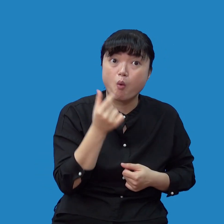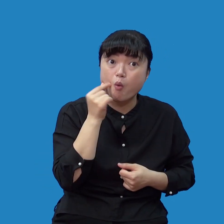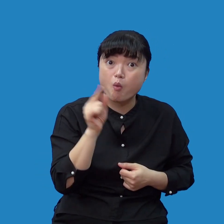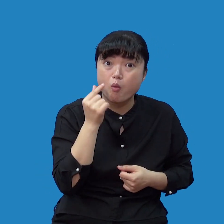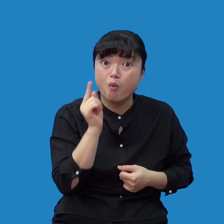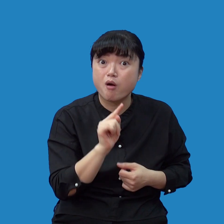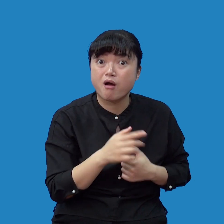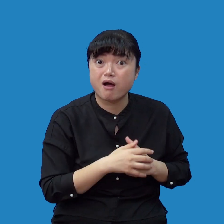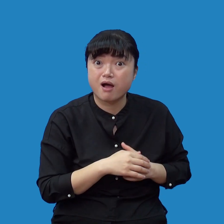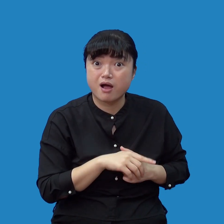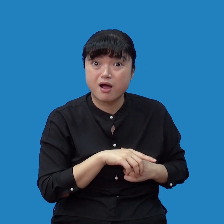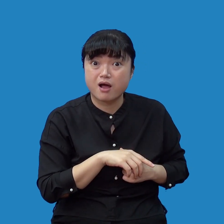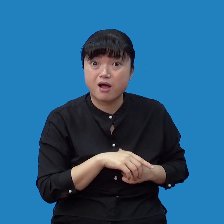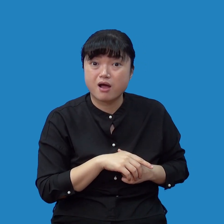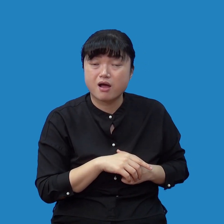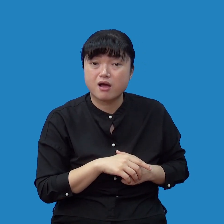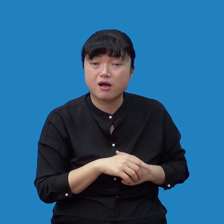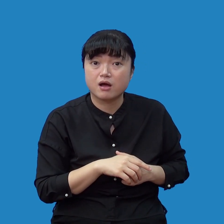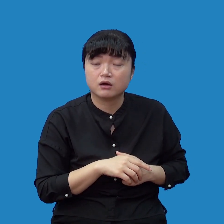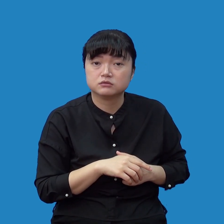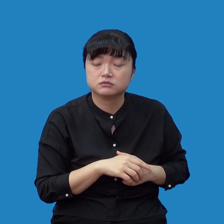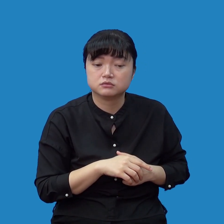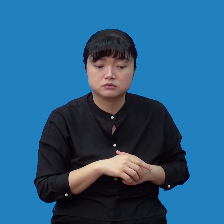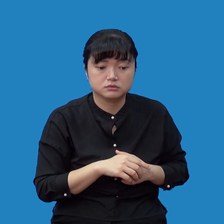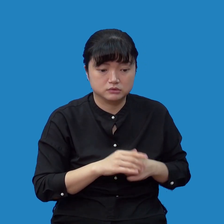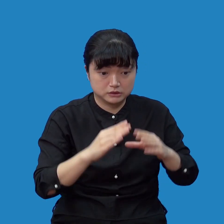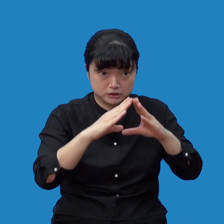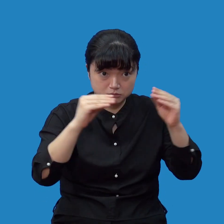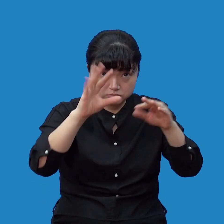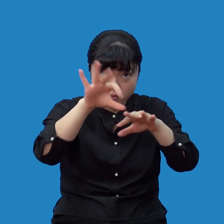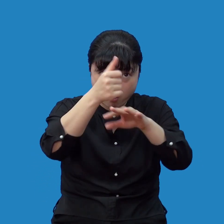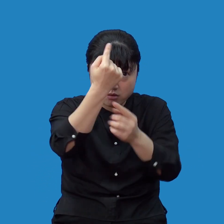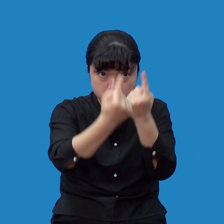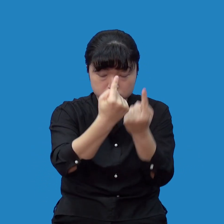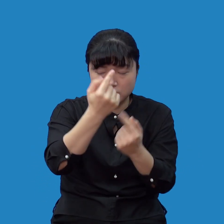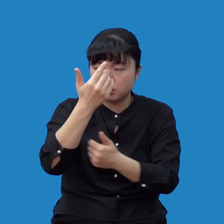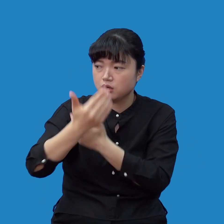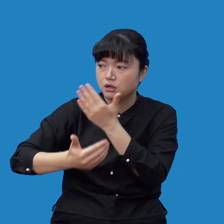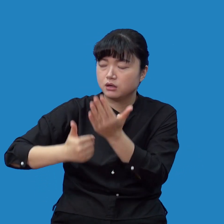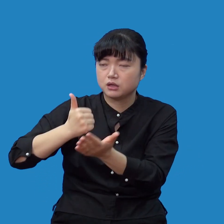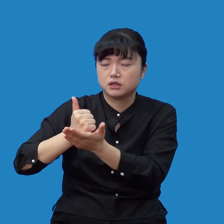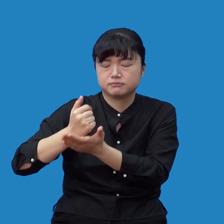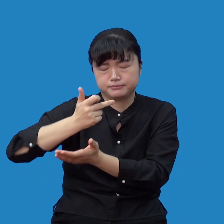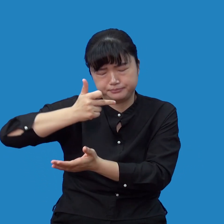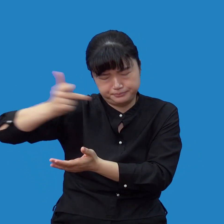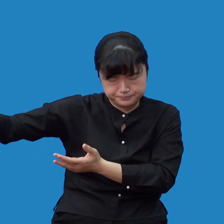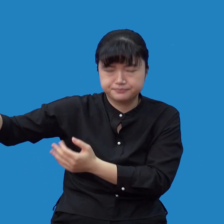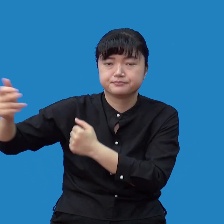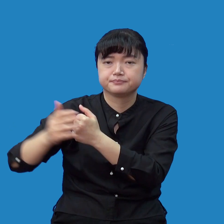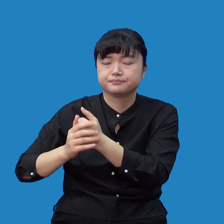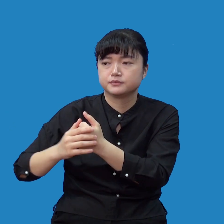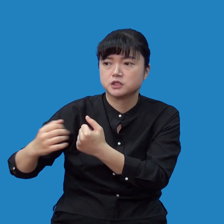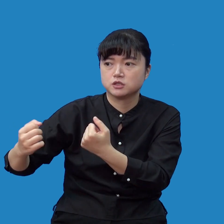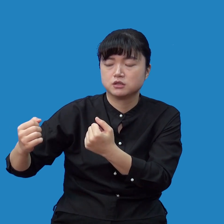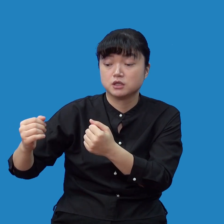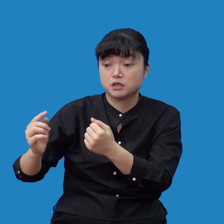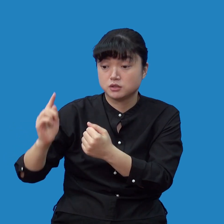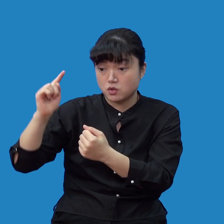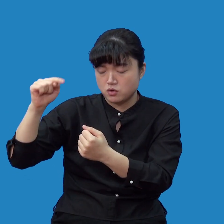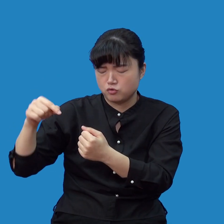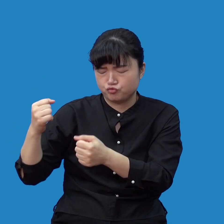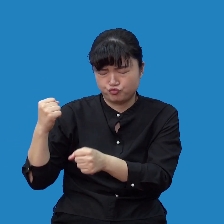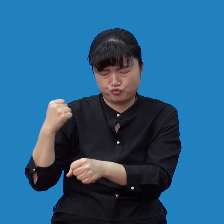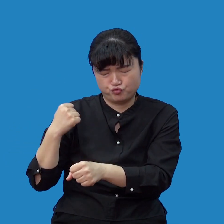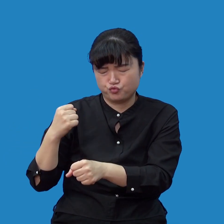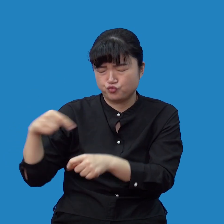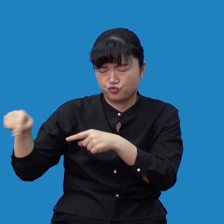있습니까? 바로 이집트의 파라오보다도 훨씬 더 크신 절대 주권자 되신 하나님을